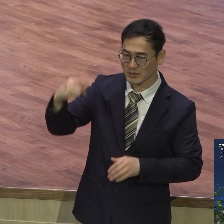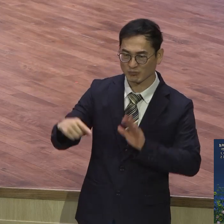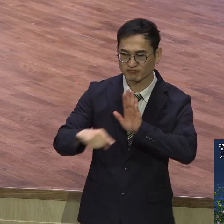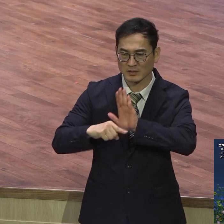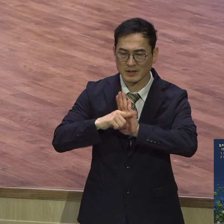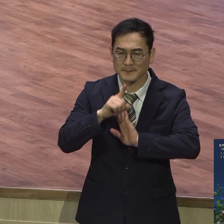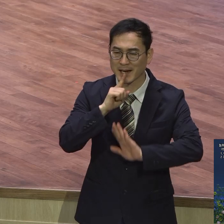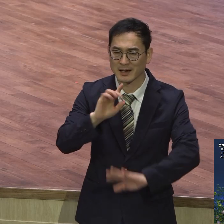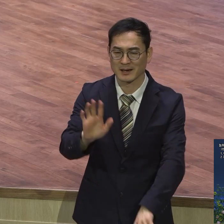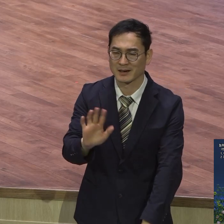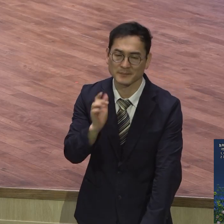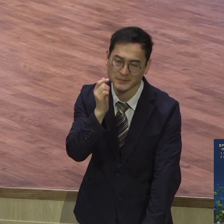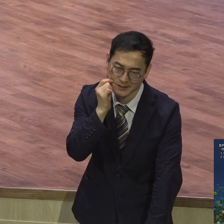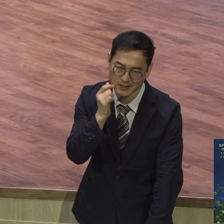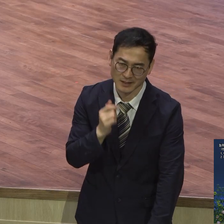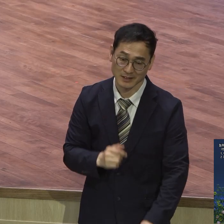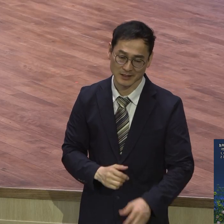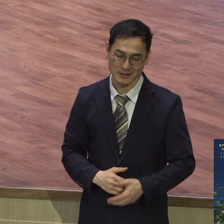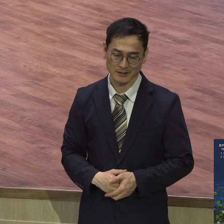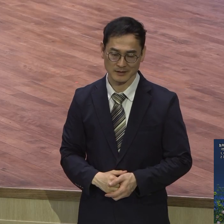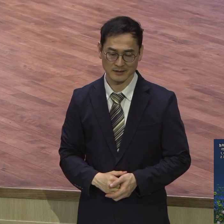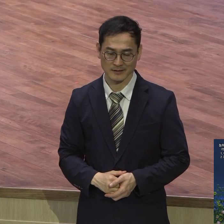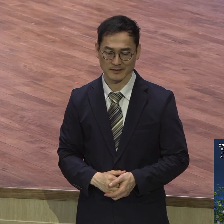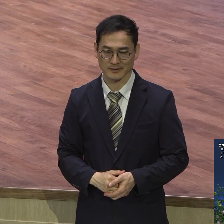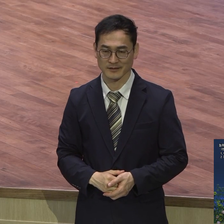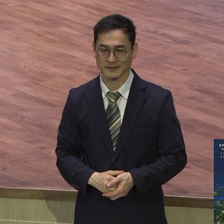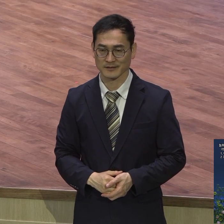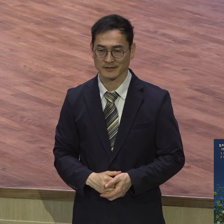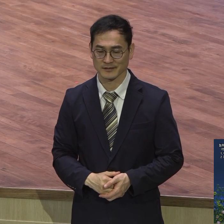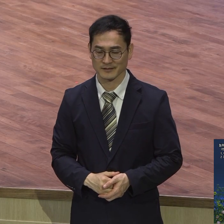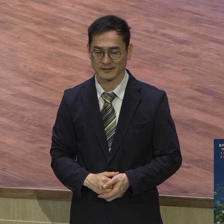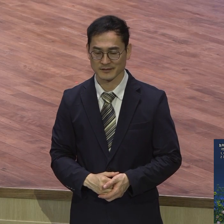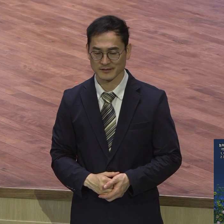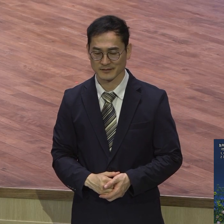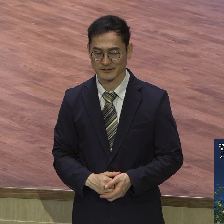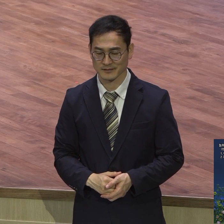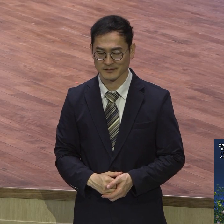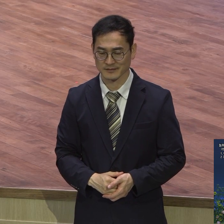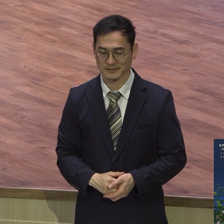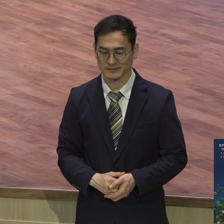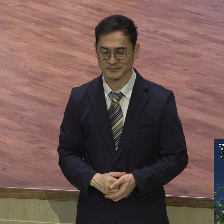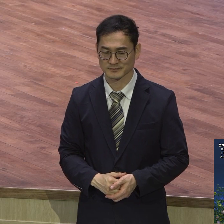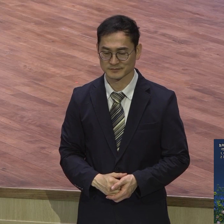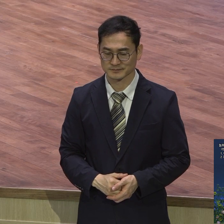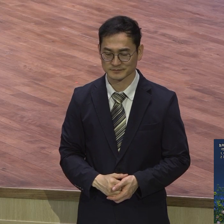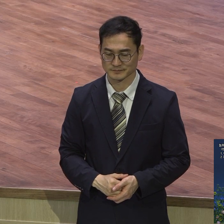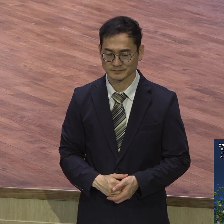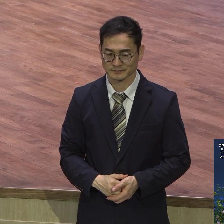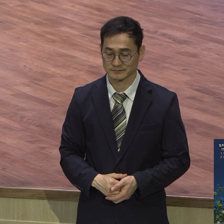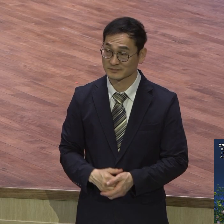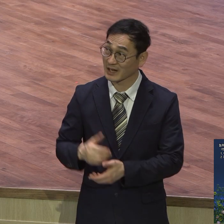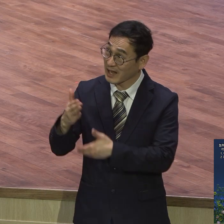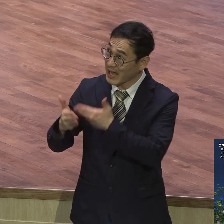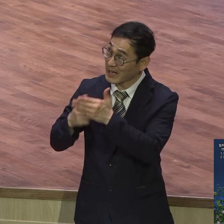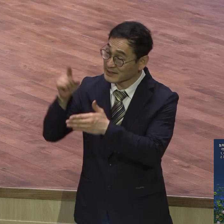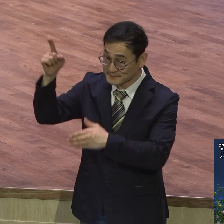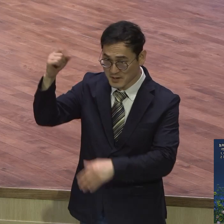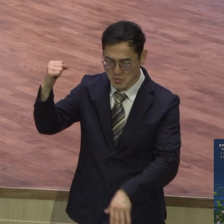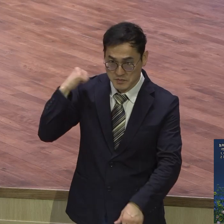내 기도 들으신 분이 내 말을 안 듣습니까 머리칼도 다 세우고 계시는데 생각도 다 알고 계시는데